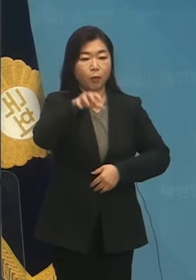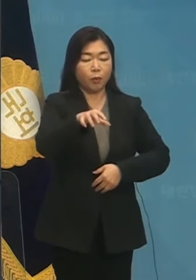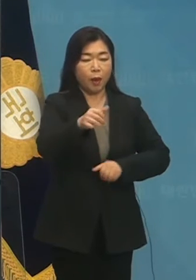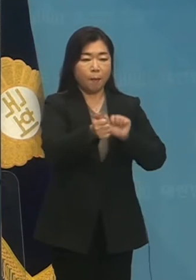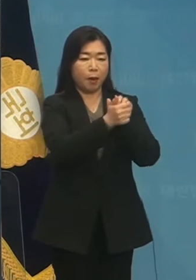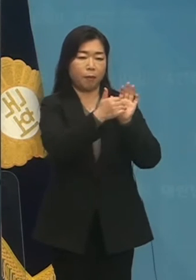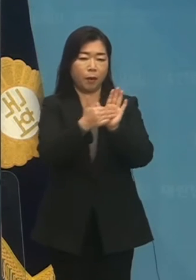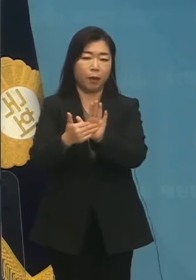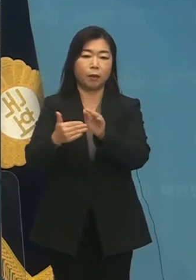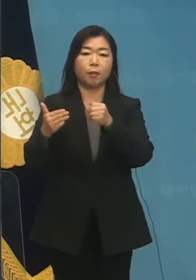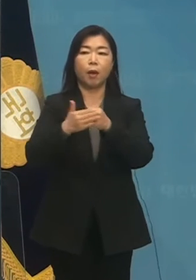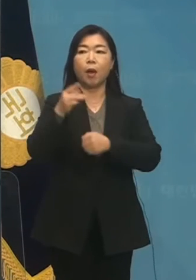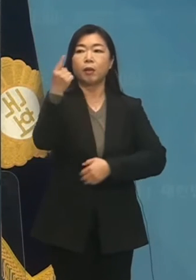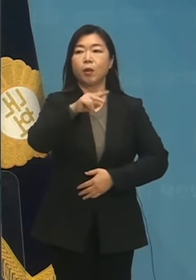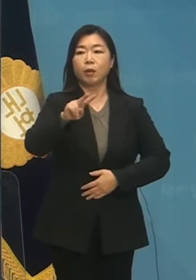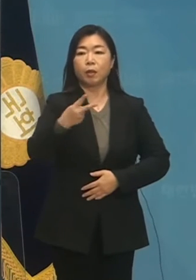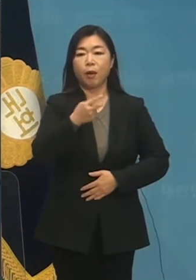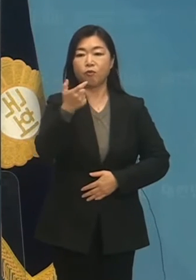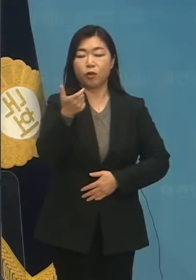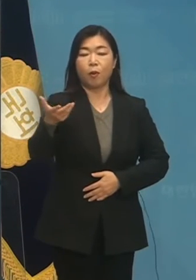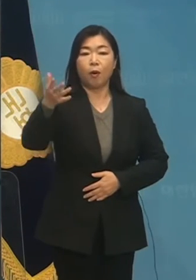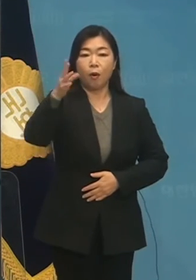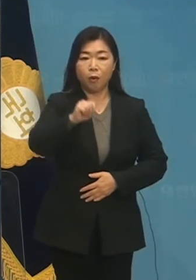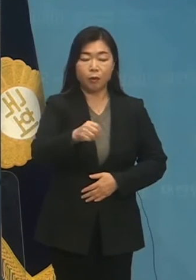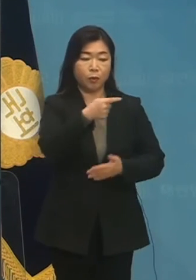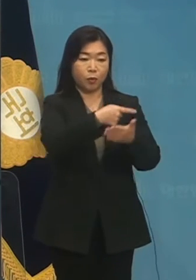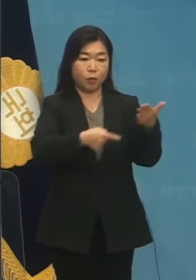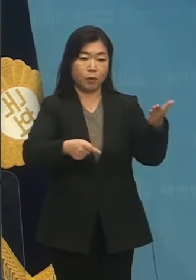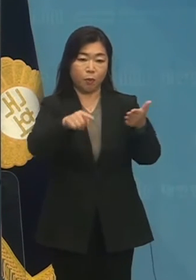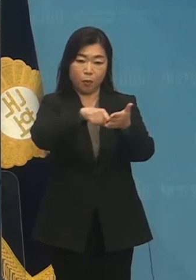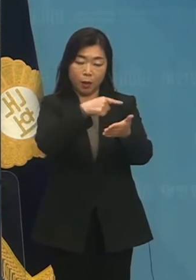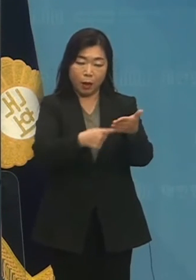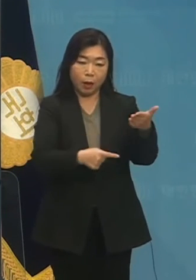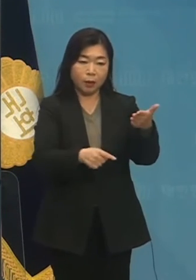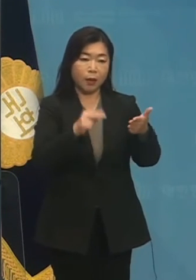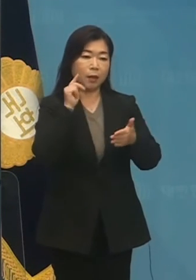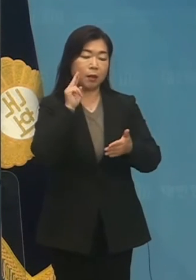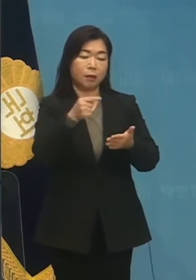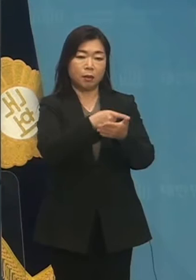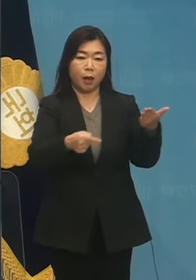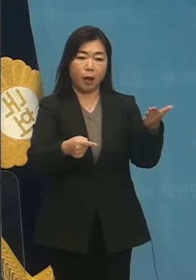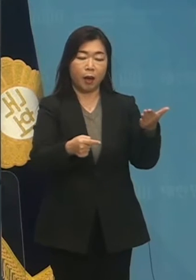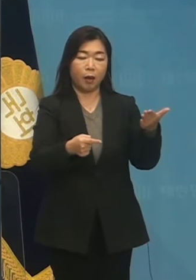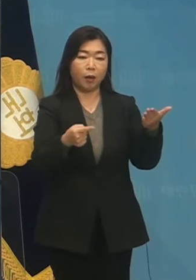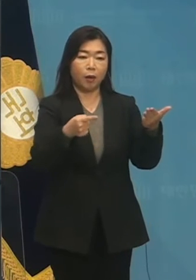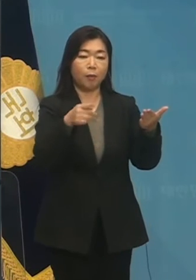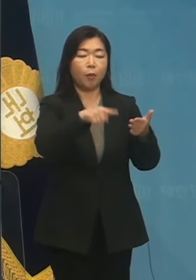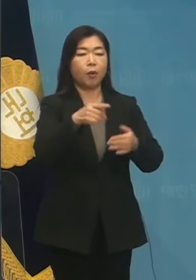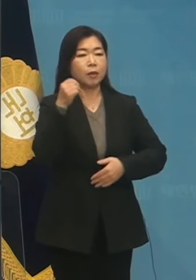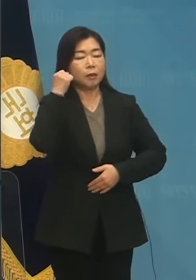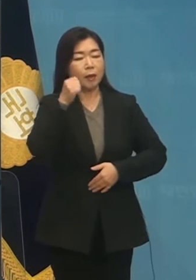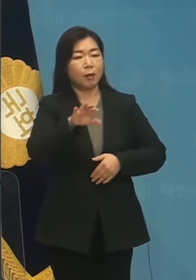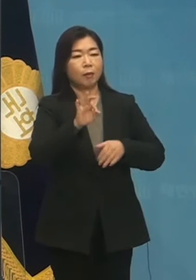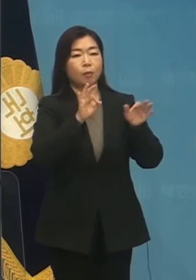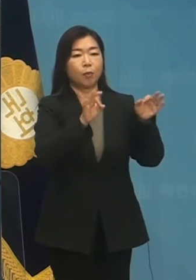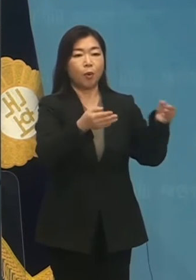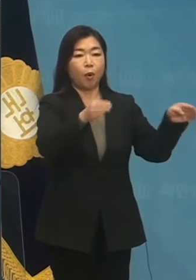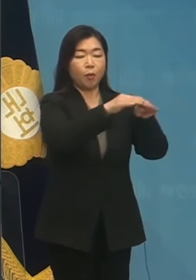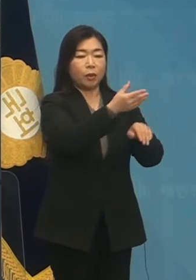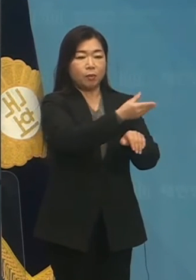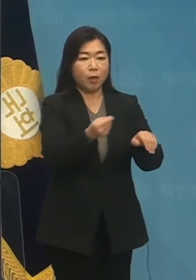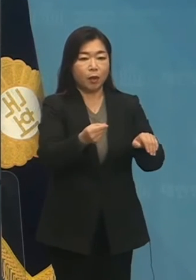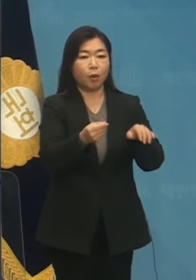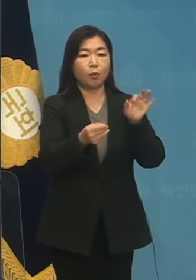태세로 1,260억 원을, 손실보상 제업종 임대료 지원으로 2,200억